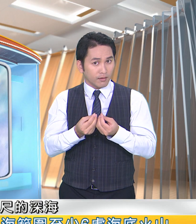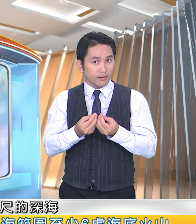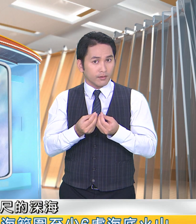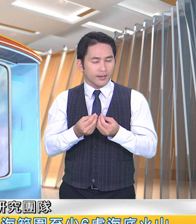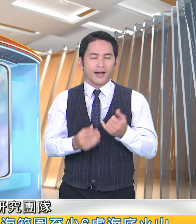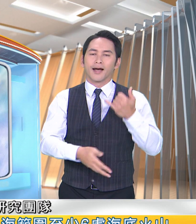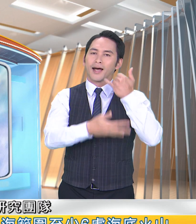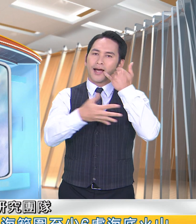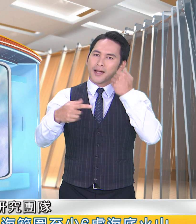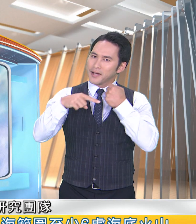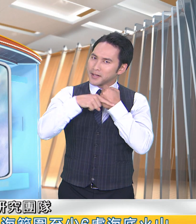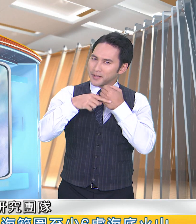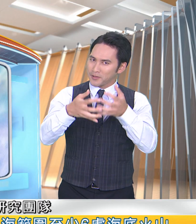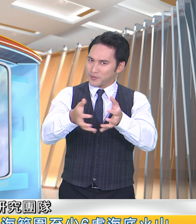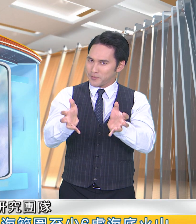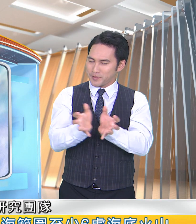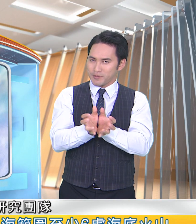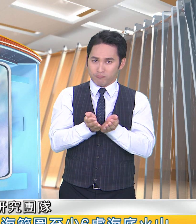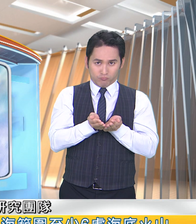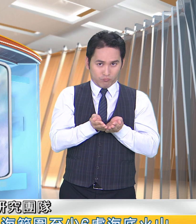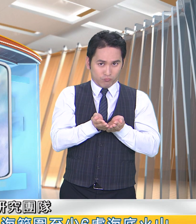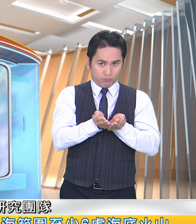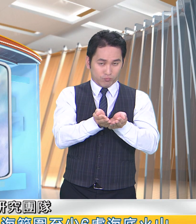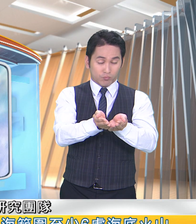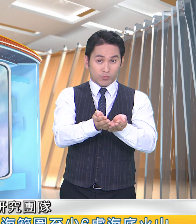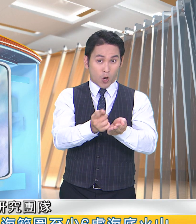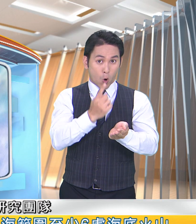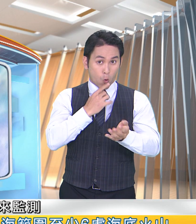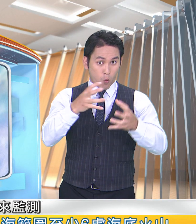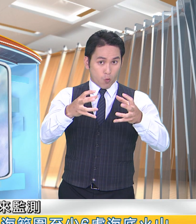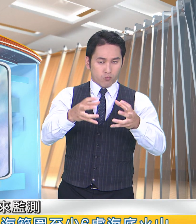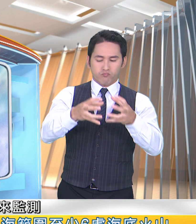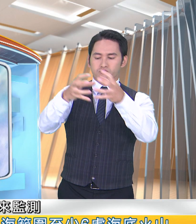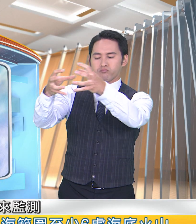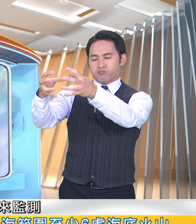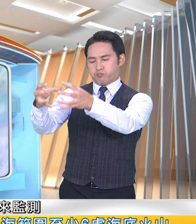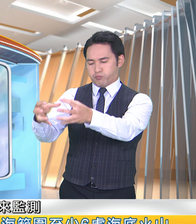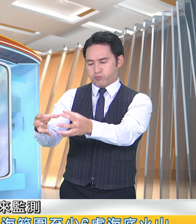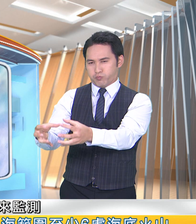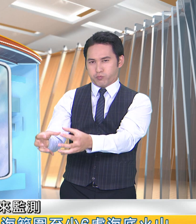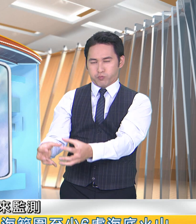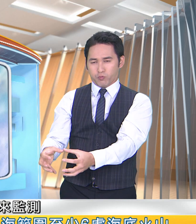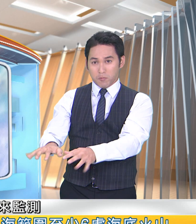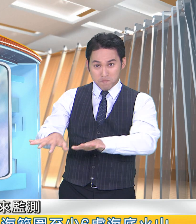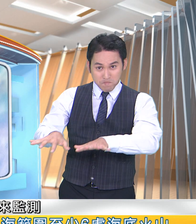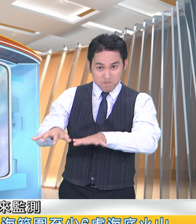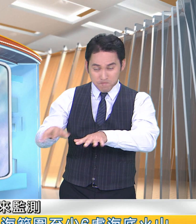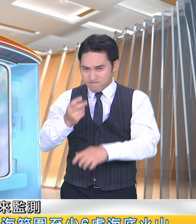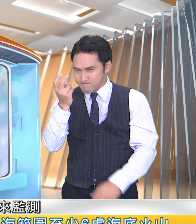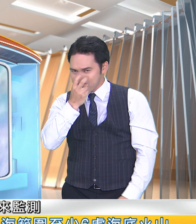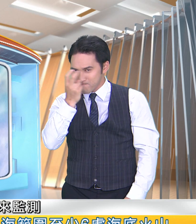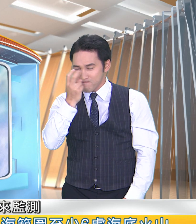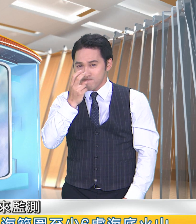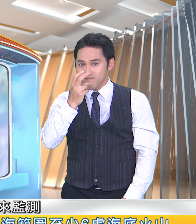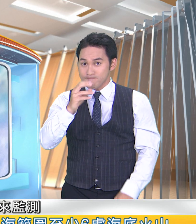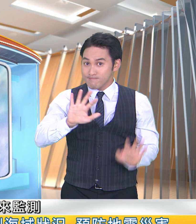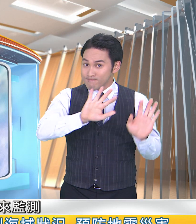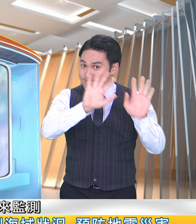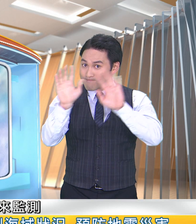如何观测呢？海洋研究团队透过海底地震仪来监测，接着就